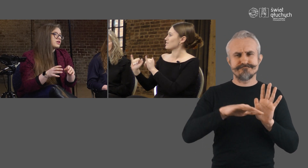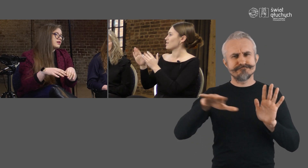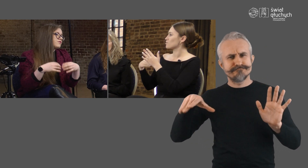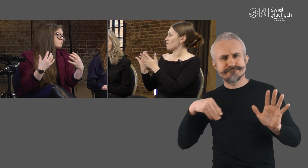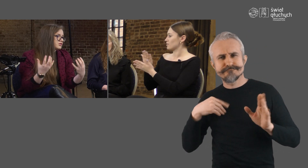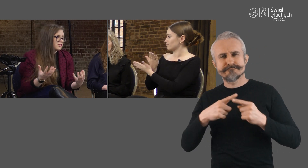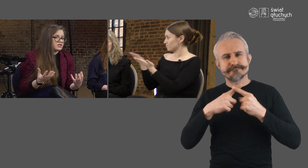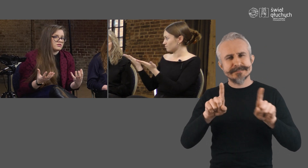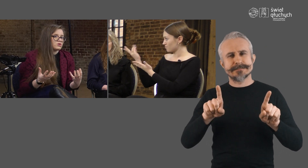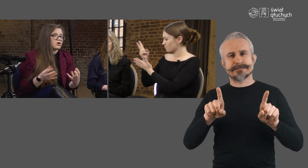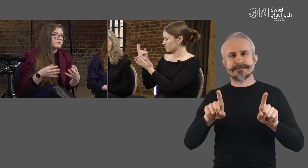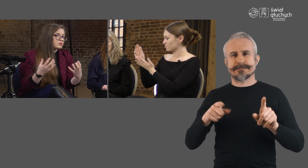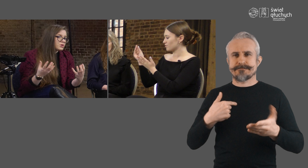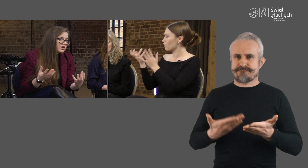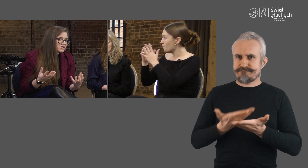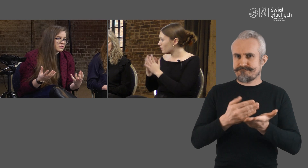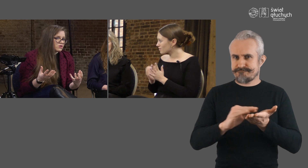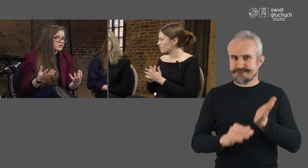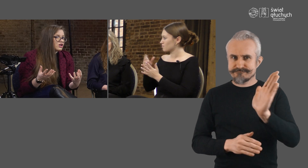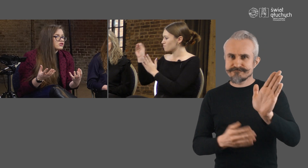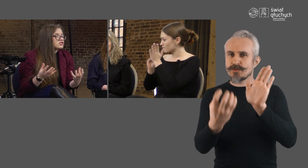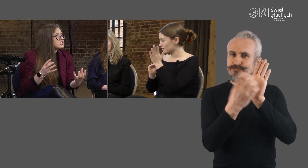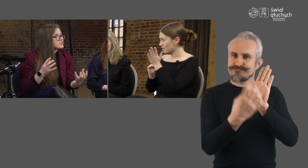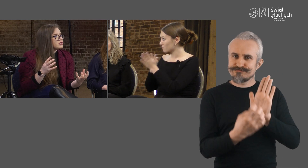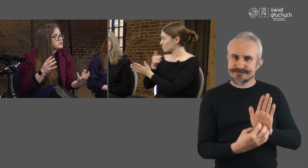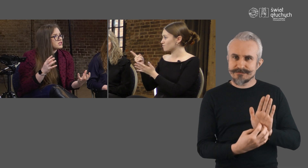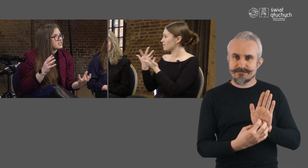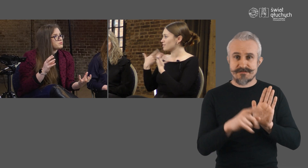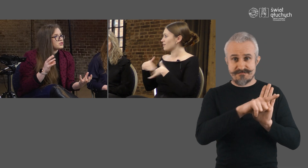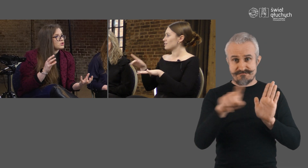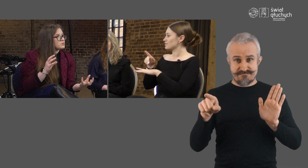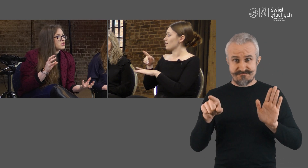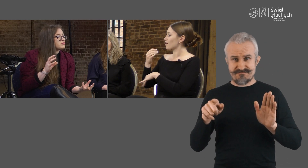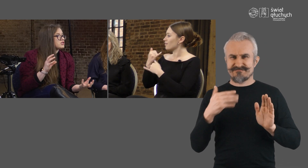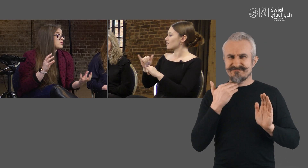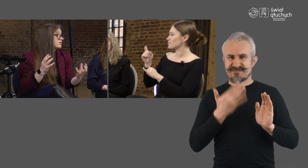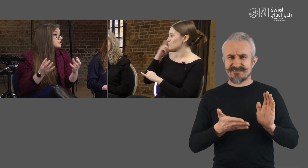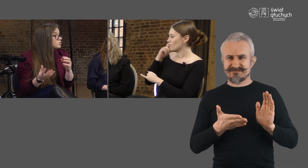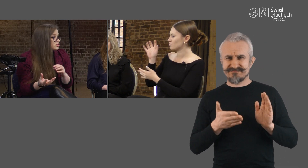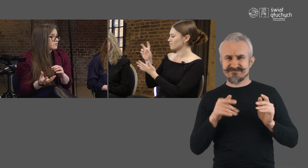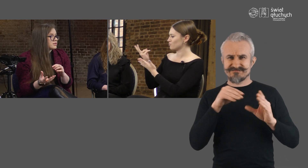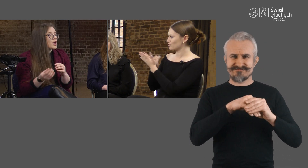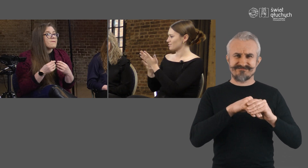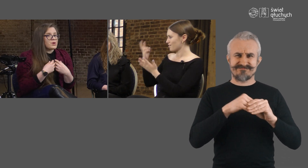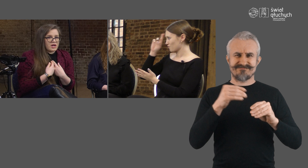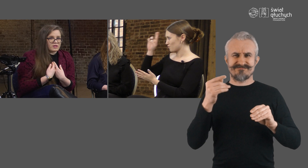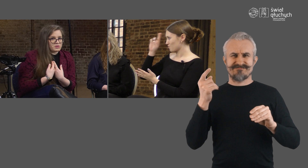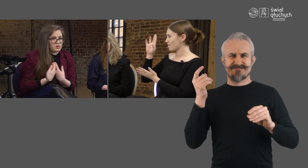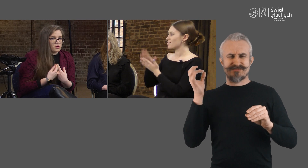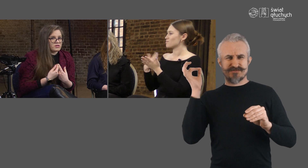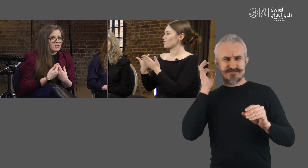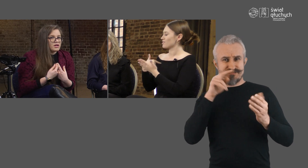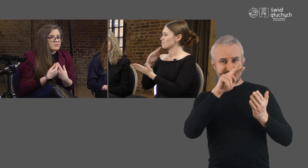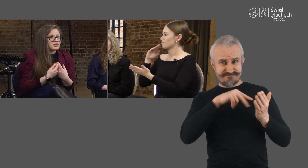sposób, że na przykład jak wy piszecie coś, komentujecie coś, to czy nie chcielibyście też być rozumiani przez osoby słyszące? Bo ja